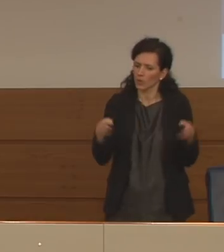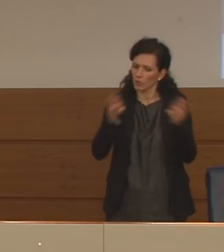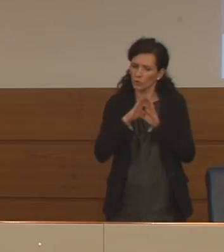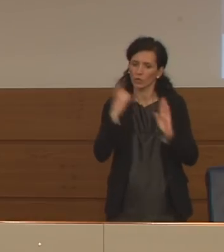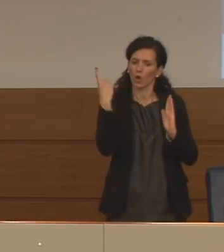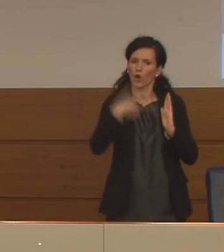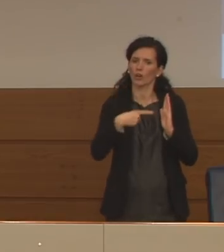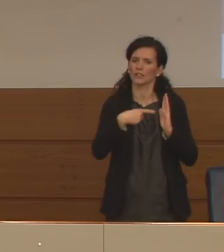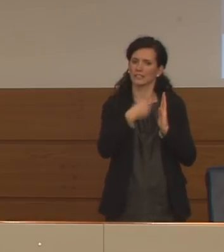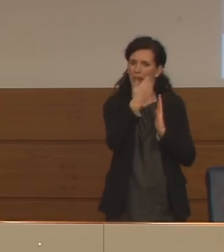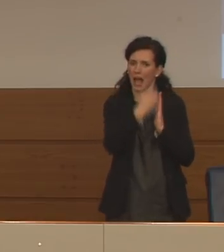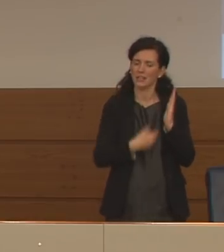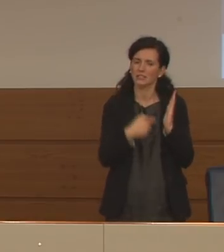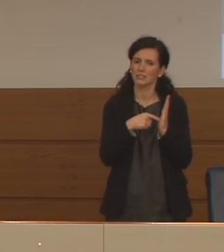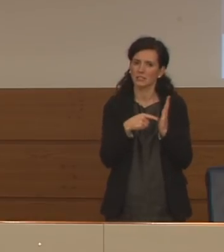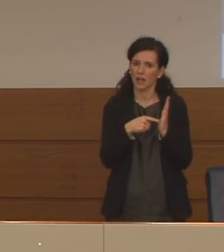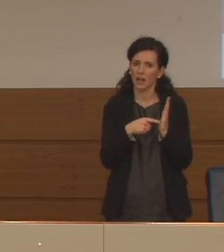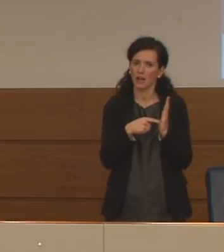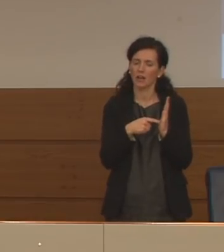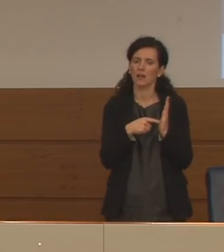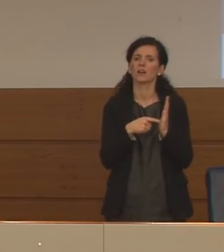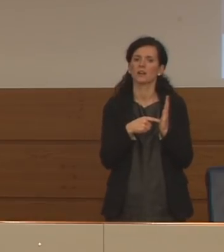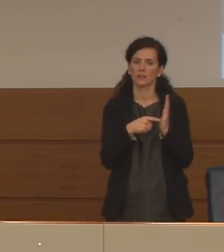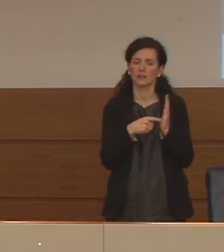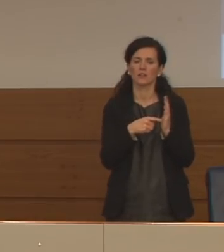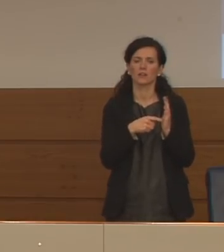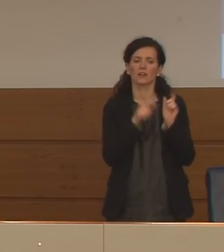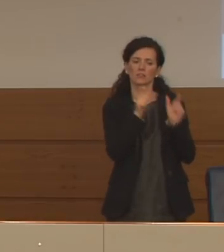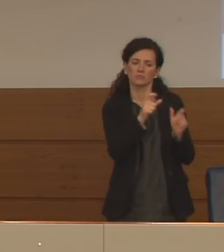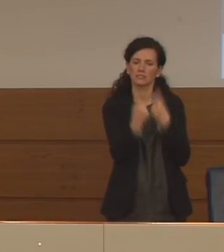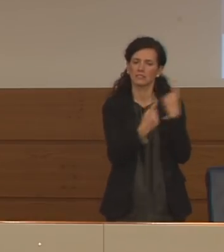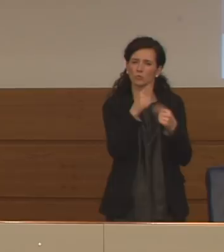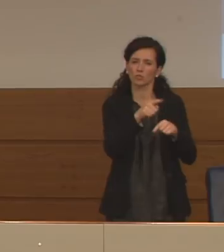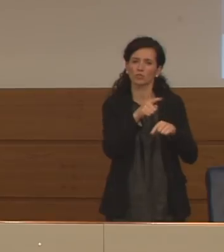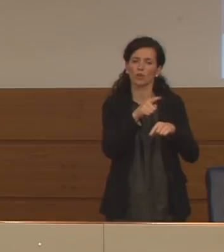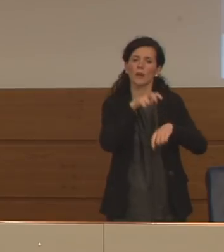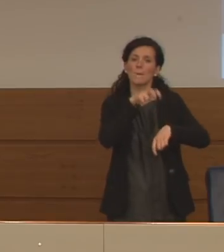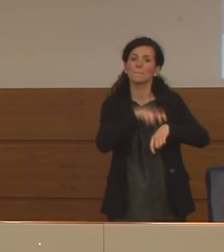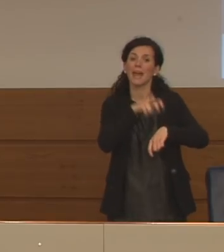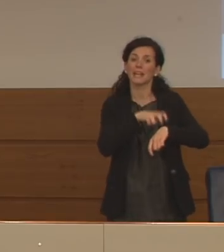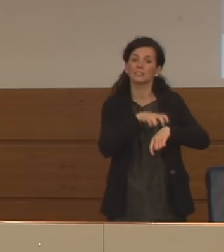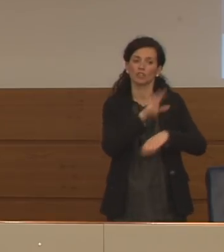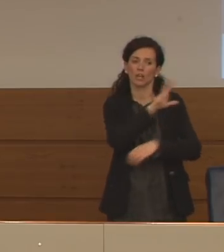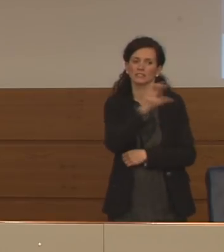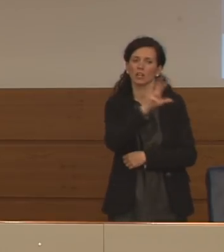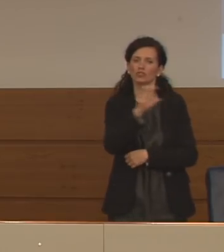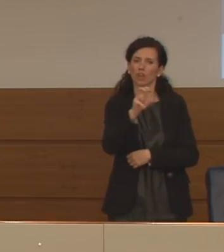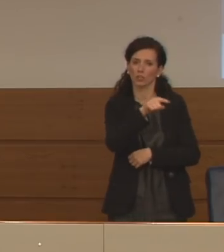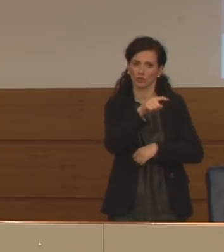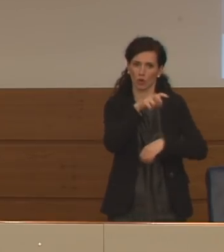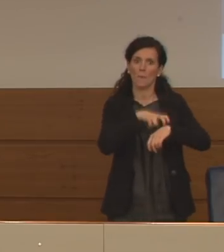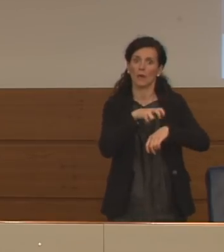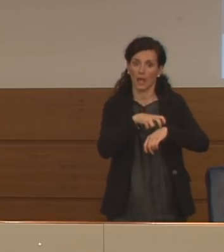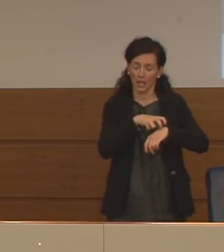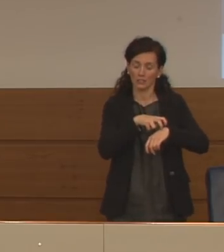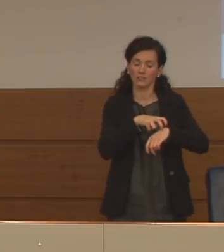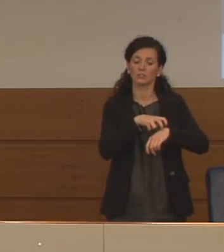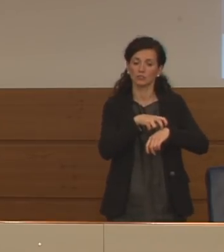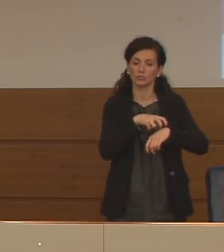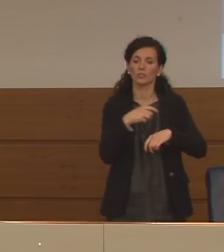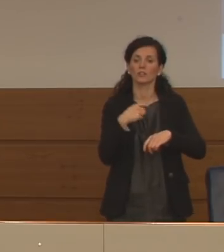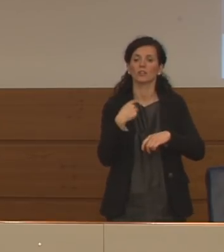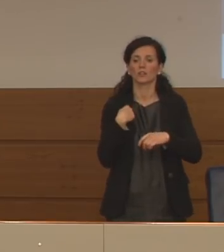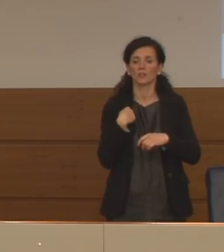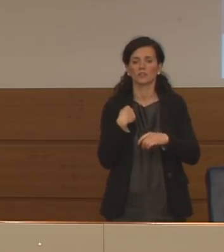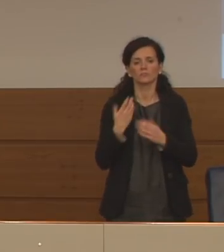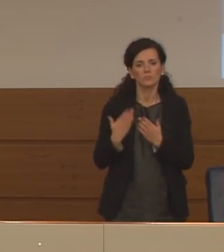data sforza dei medici dei 300 medici che metteremo a supporto delle